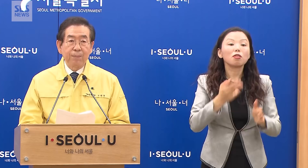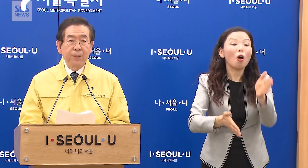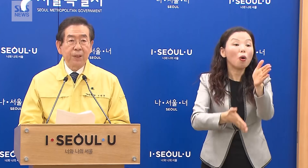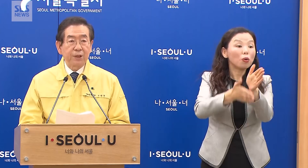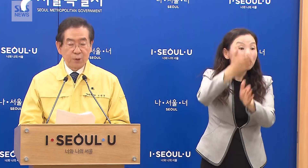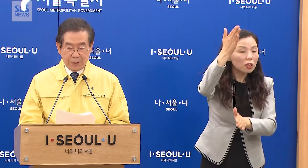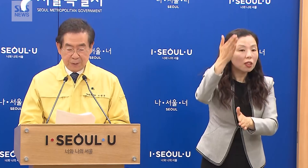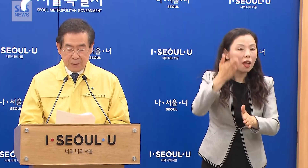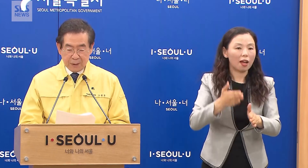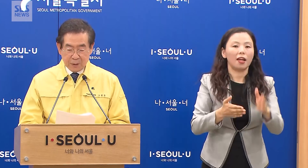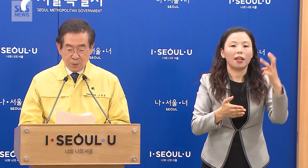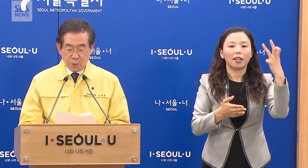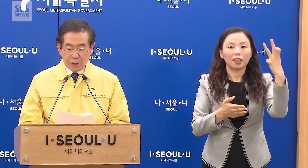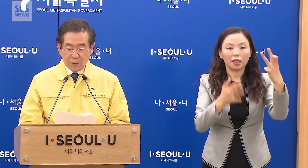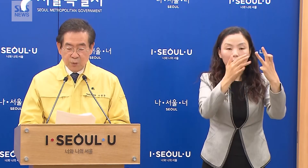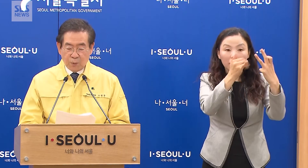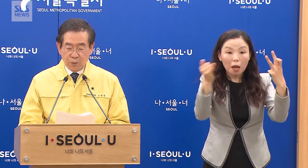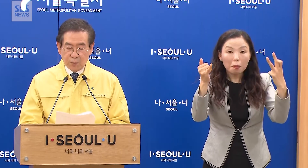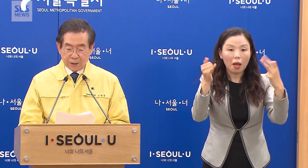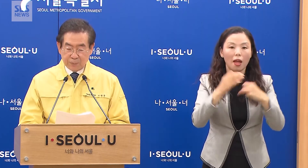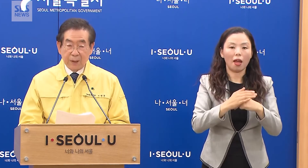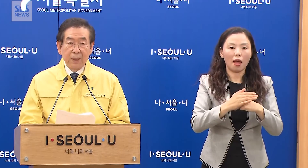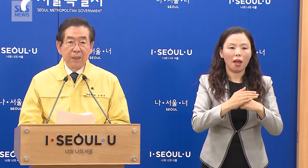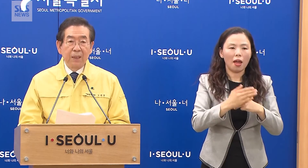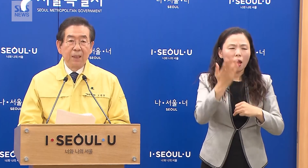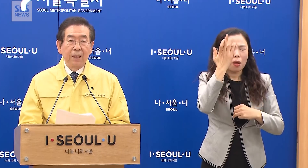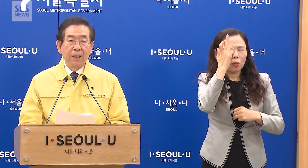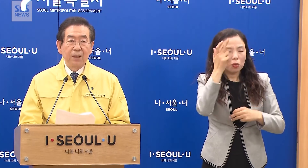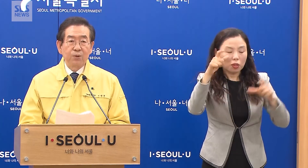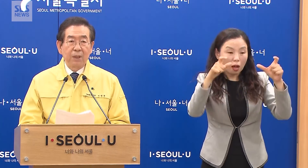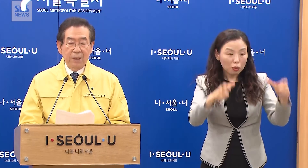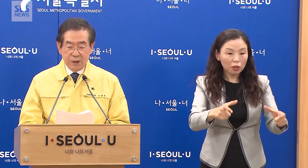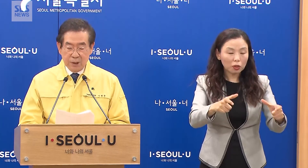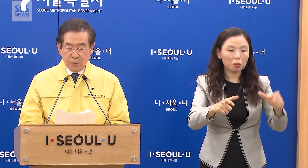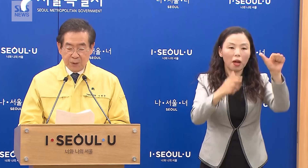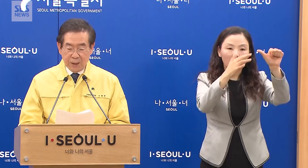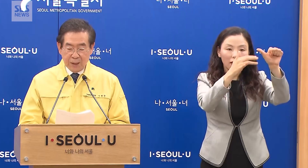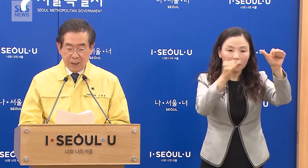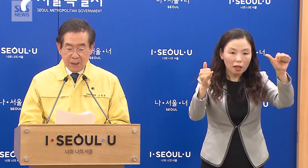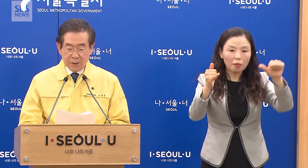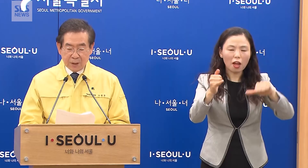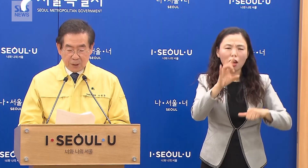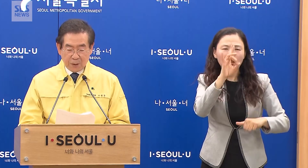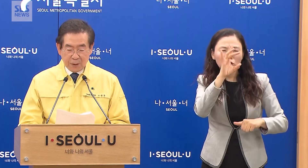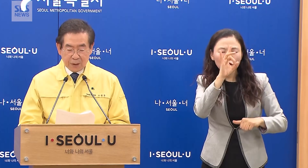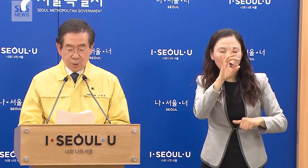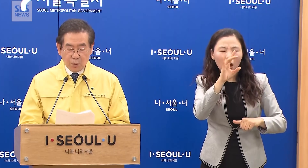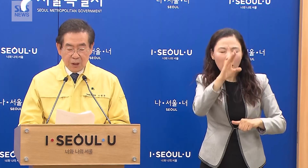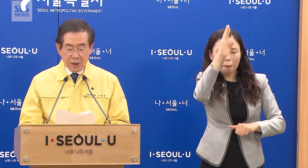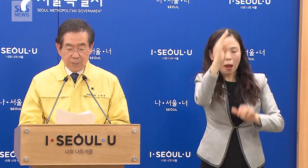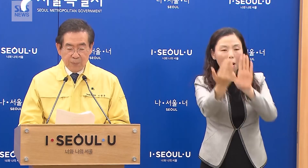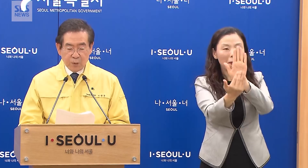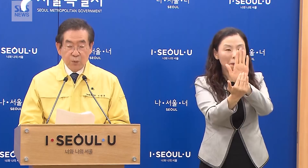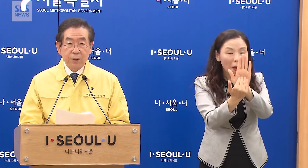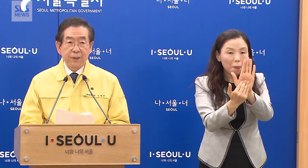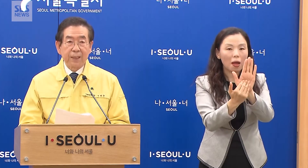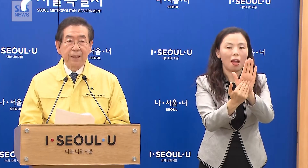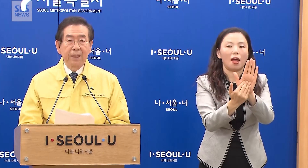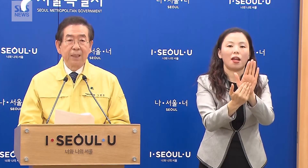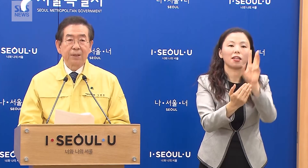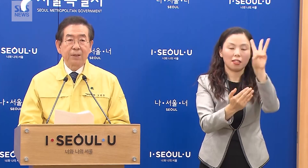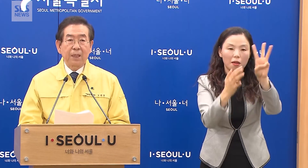13명의 직원 그리고 용산구 보건소 다 쓰며 아 중앙지 일본의 3명 총 21명으로